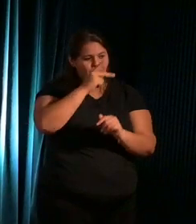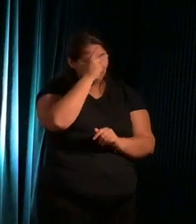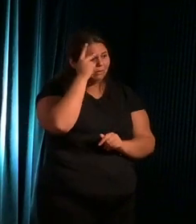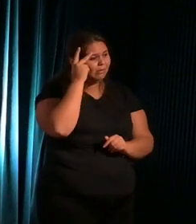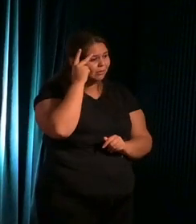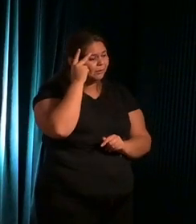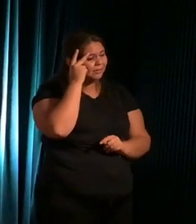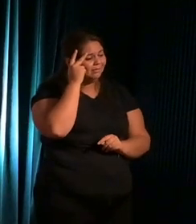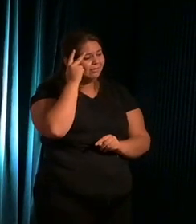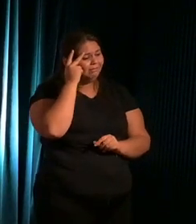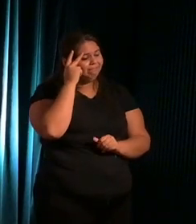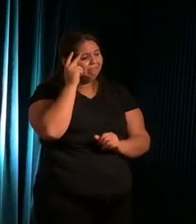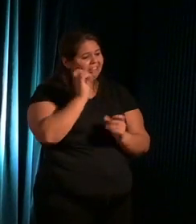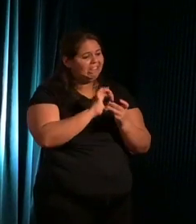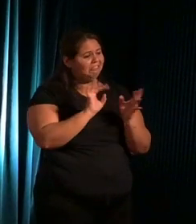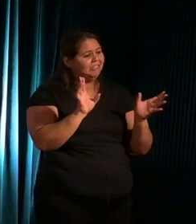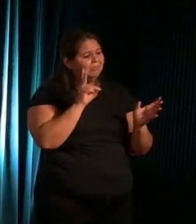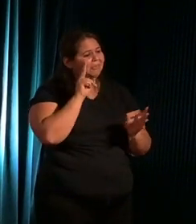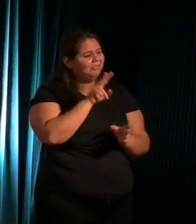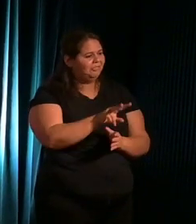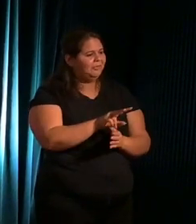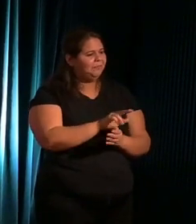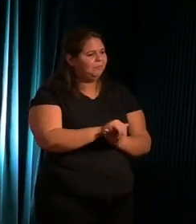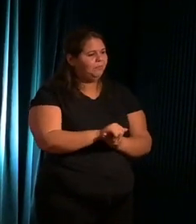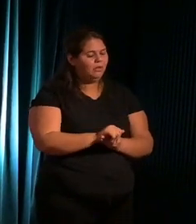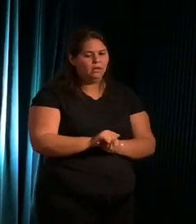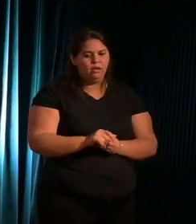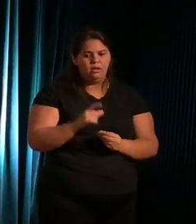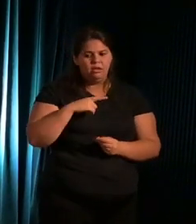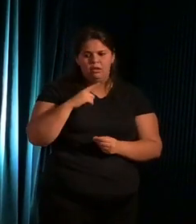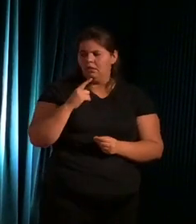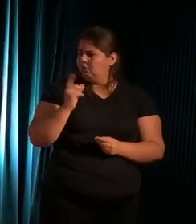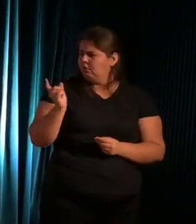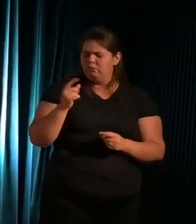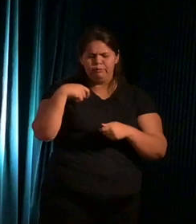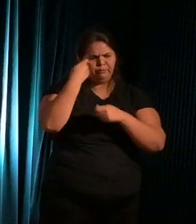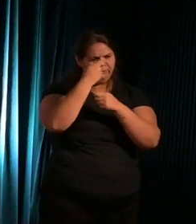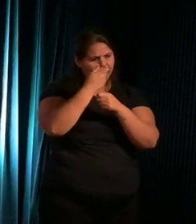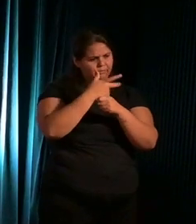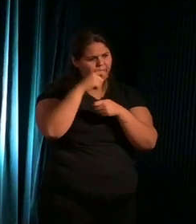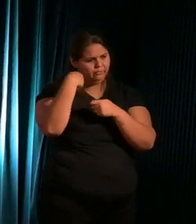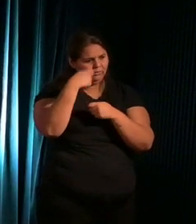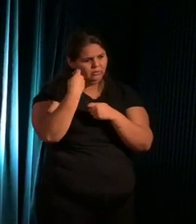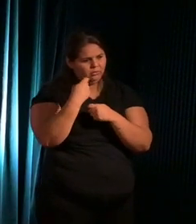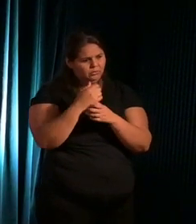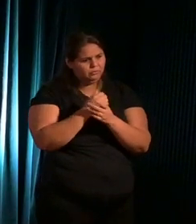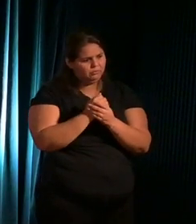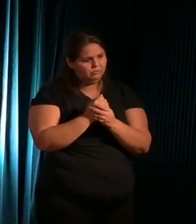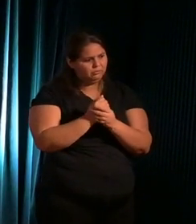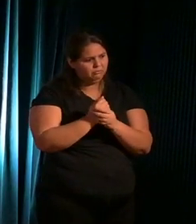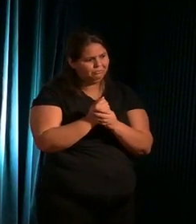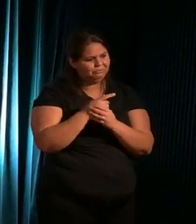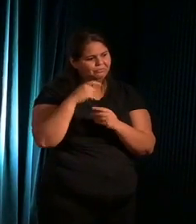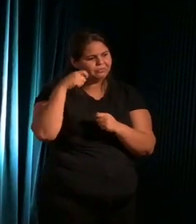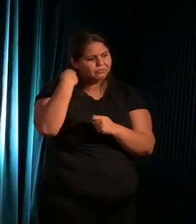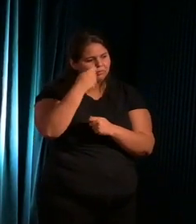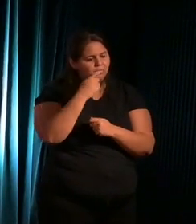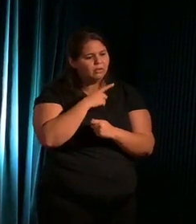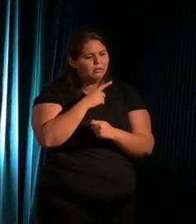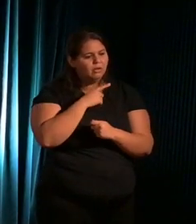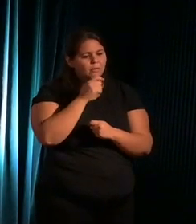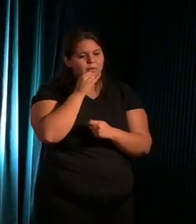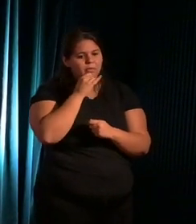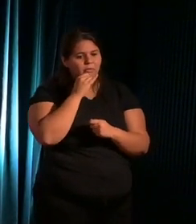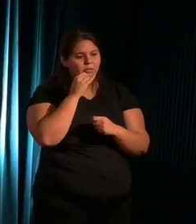uma coisa que você disse num dos vídeos que está aqui, que você constrói esse acervo pessoal para tudo e